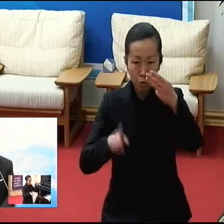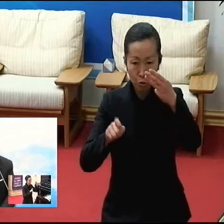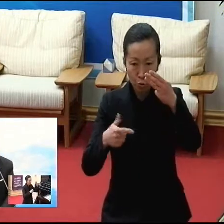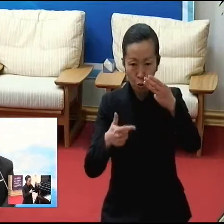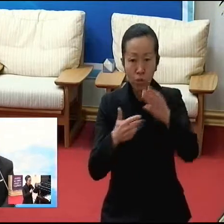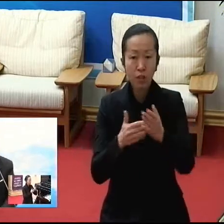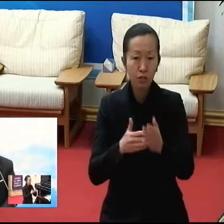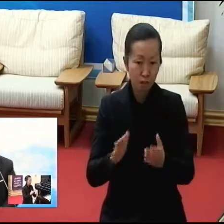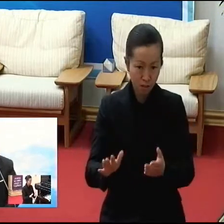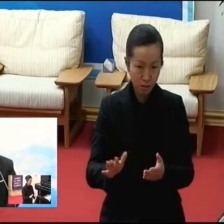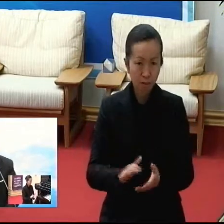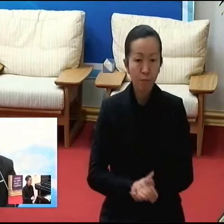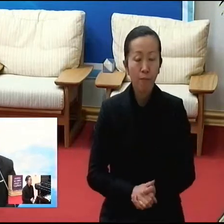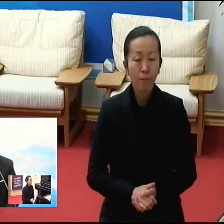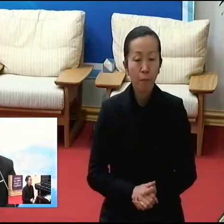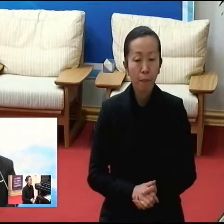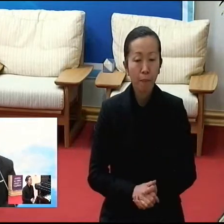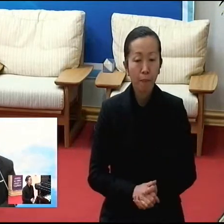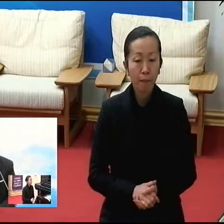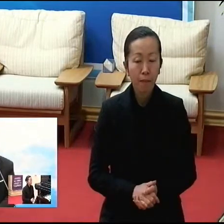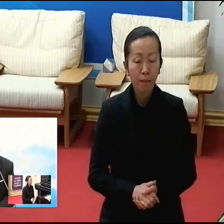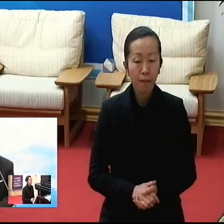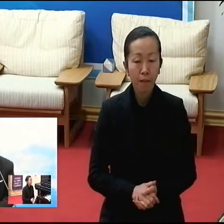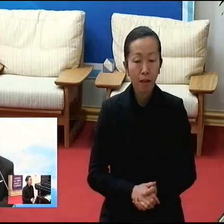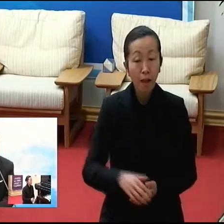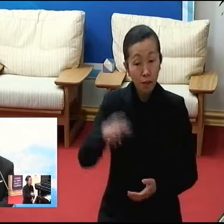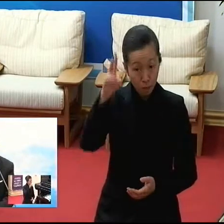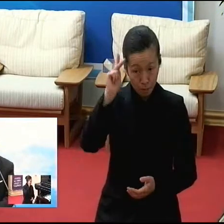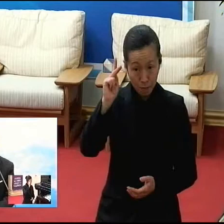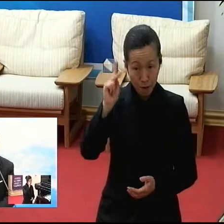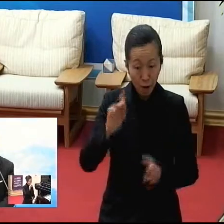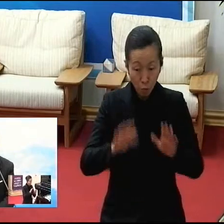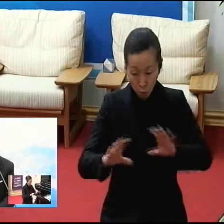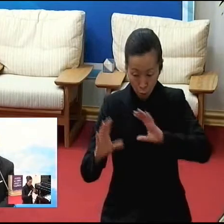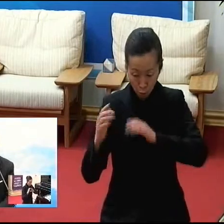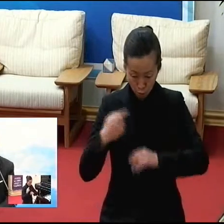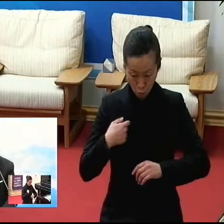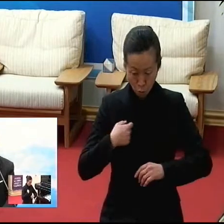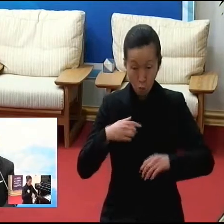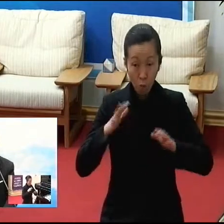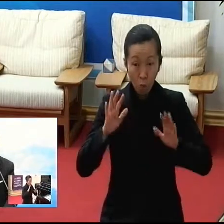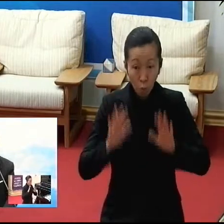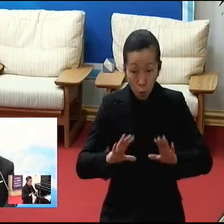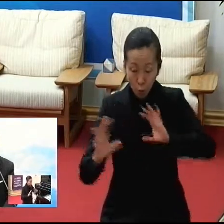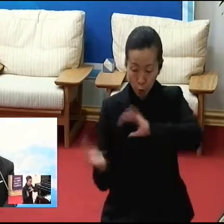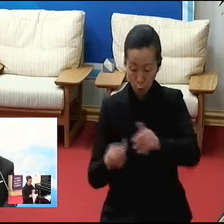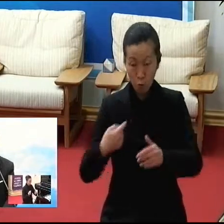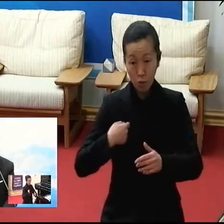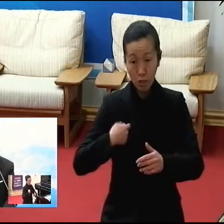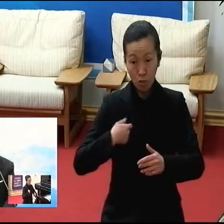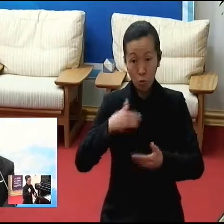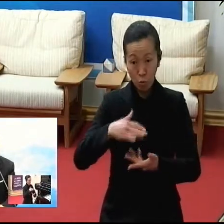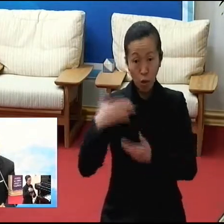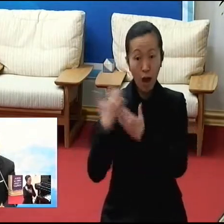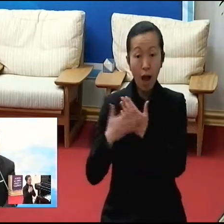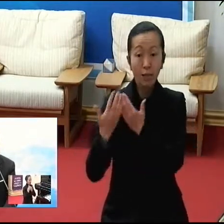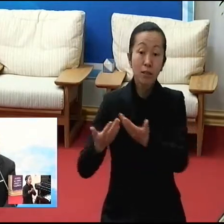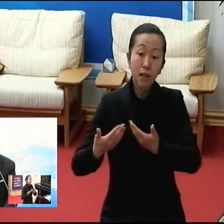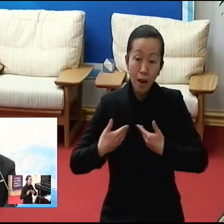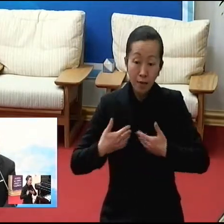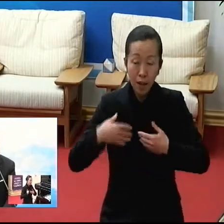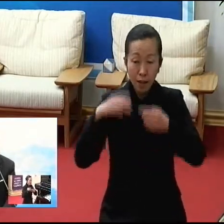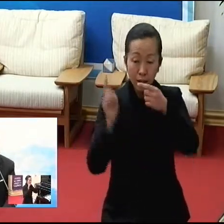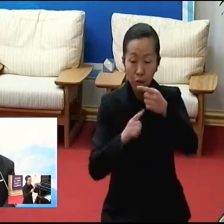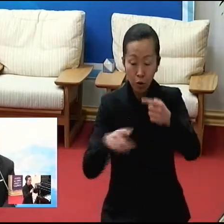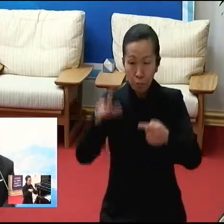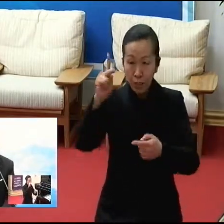세상을 이처럼 사랑하사 독생자를 주셨으니 神様がこの世を愛し一人御子をくださいました。 이는 저를 믿는